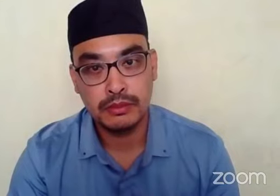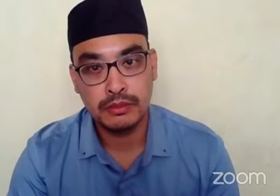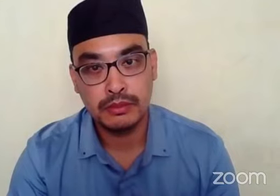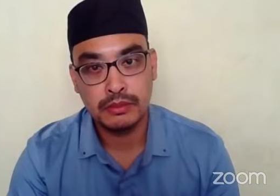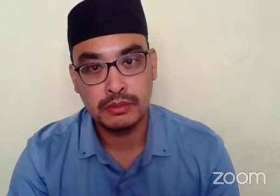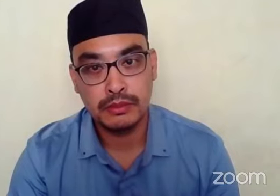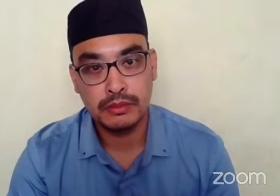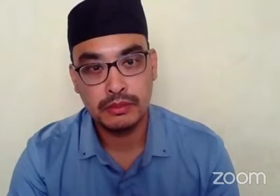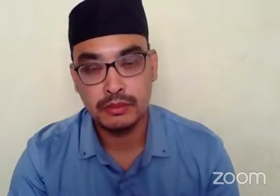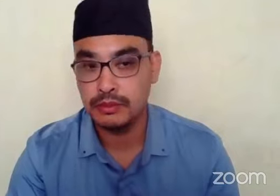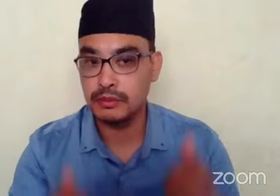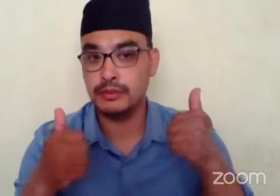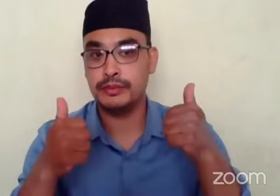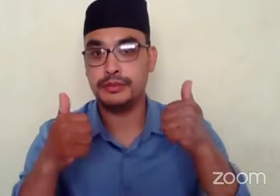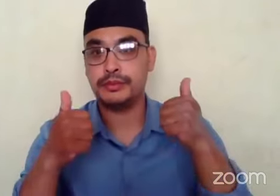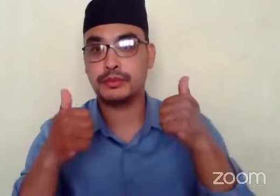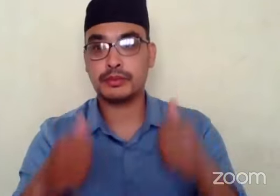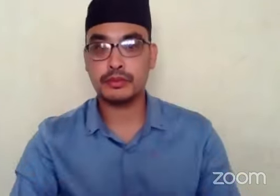ल